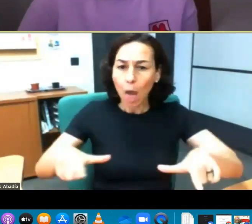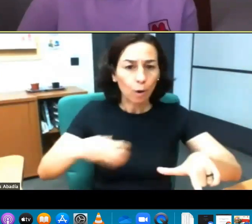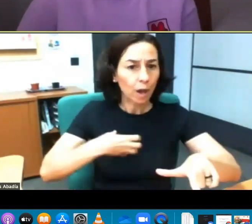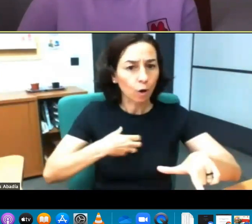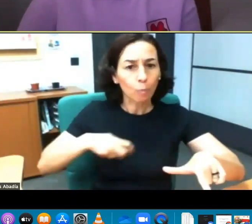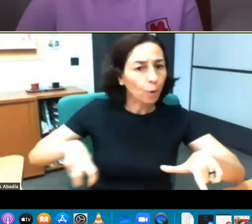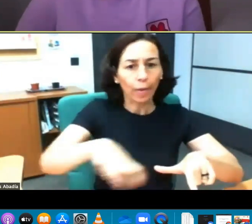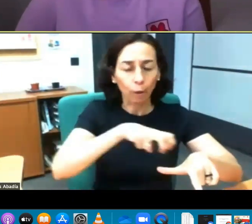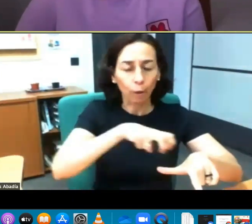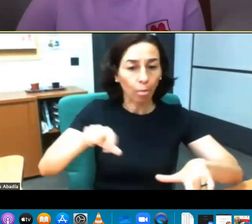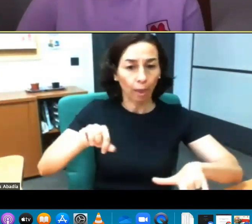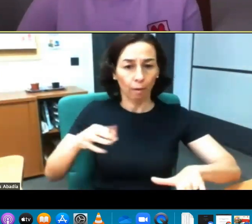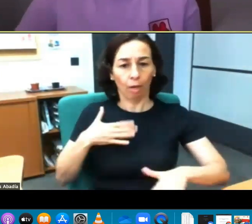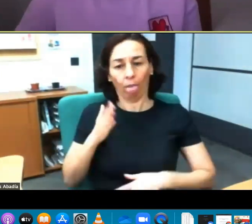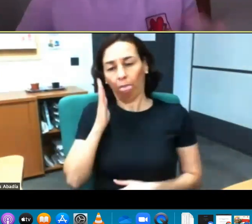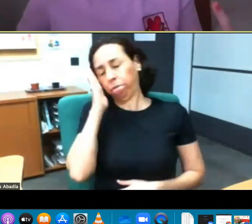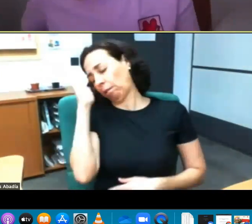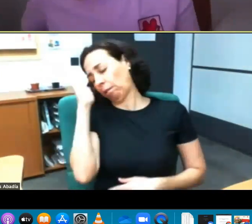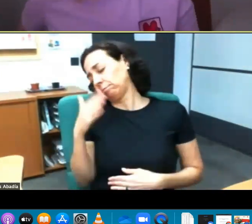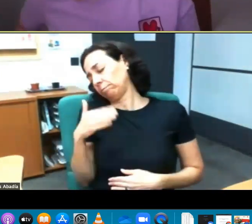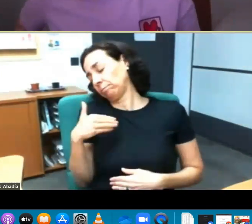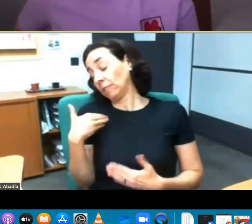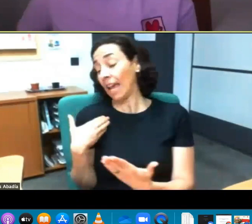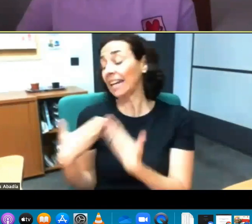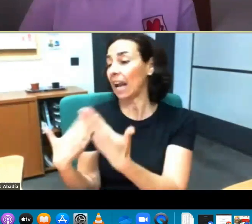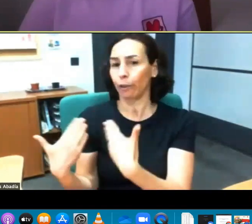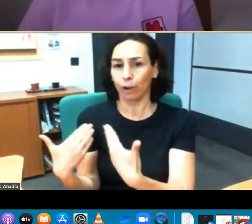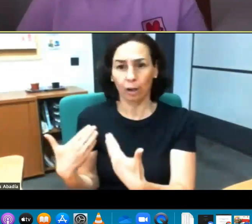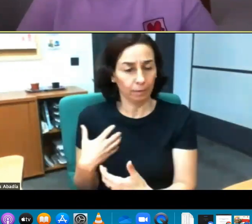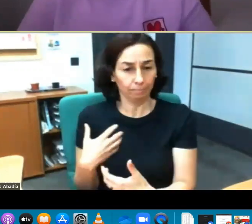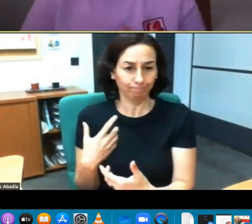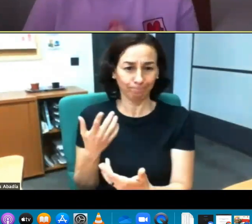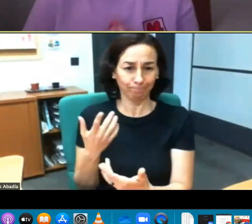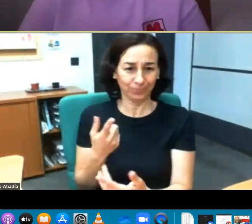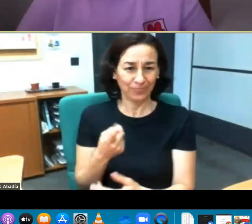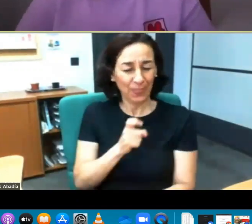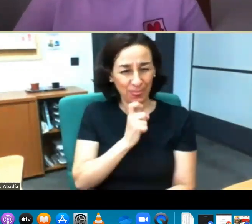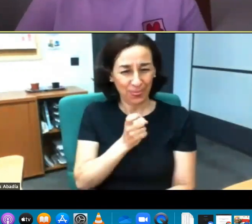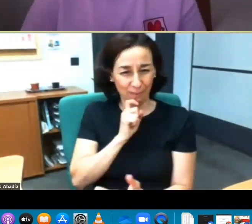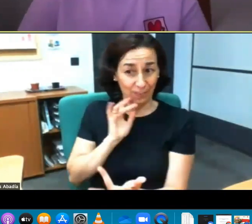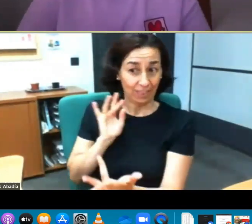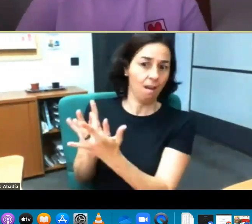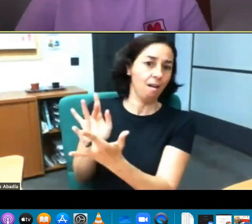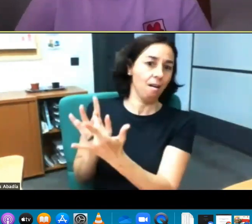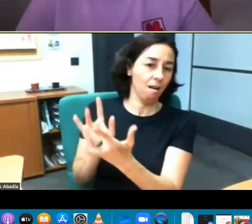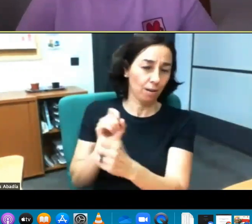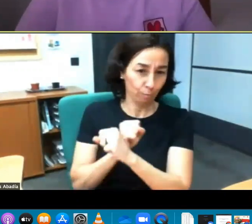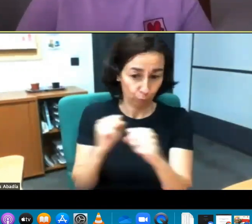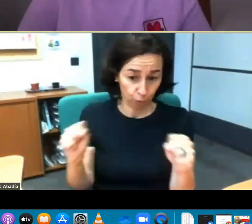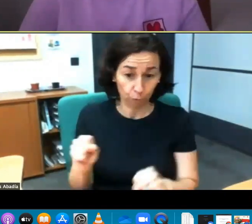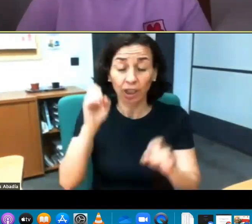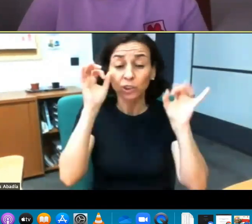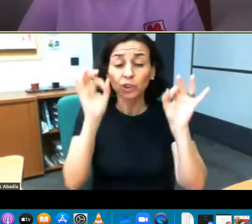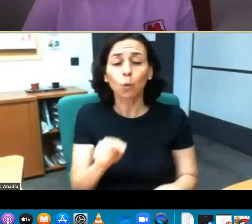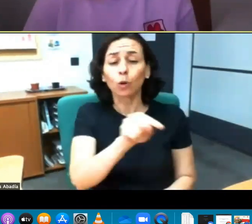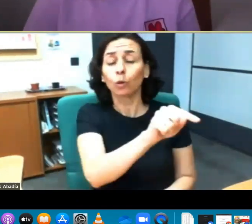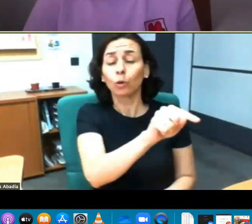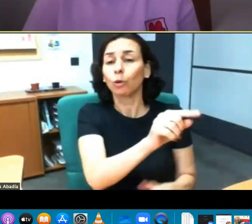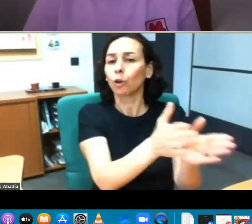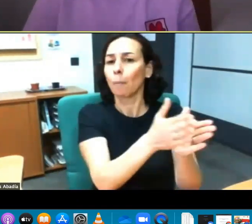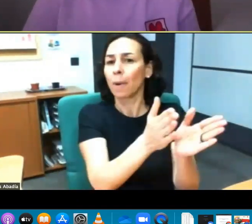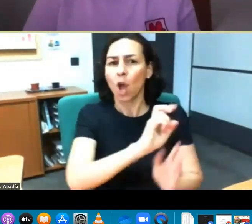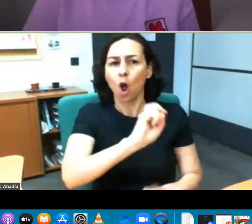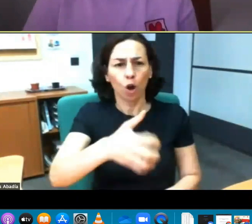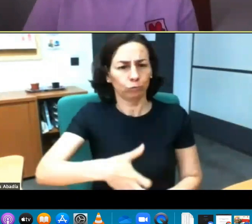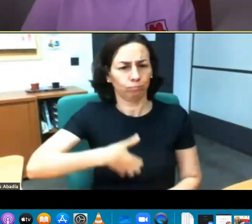resto de mis compañeros. Ese es un poco el debate que se quiere generar. Muchos incluso seguramente se enfaden y digan es que yo no puedo hablar con